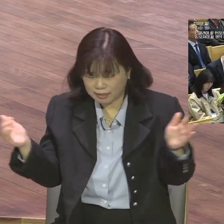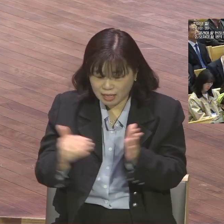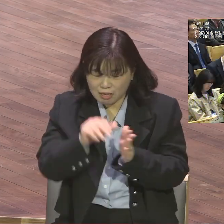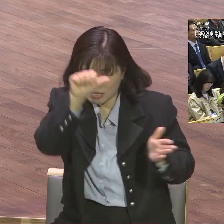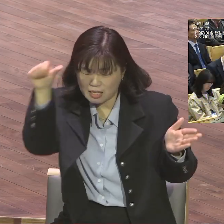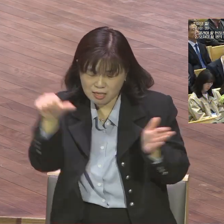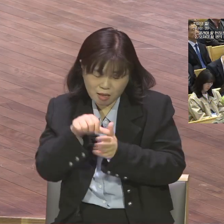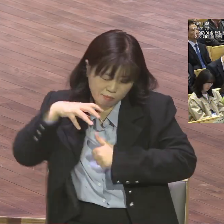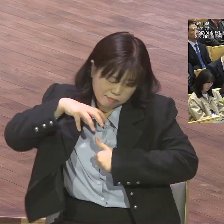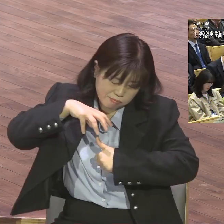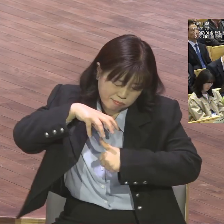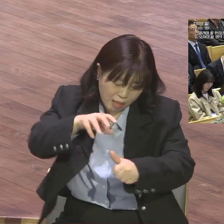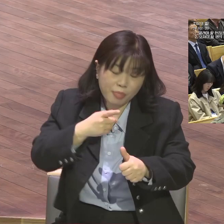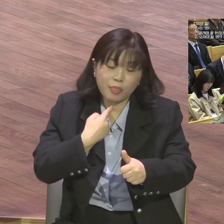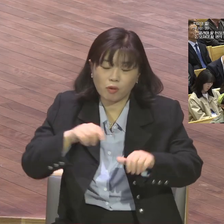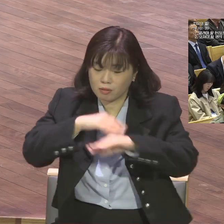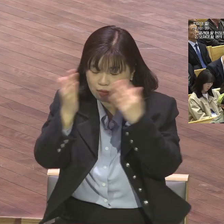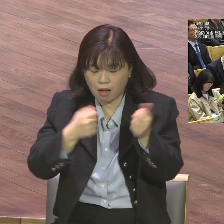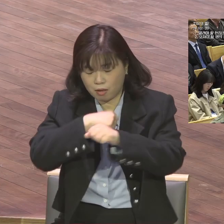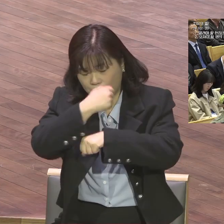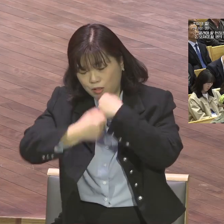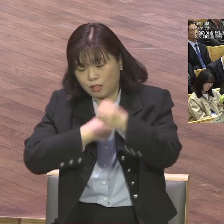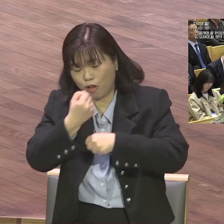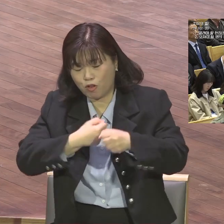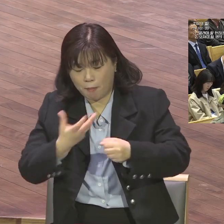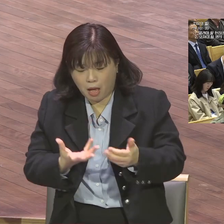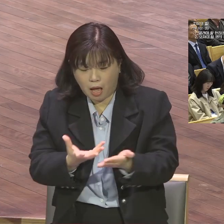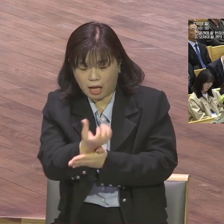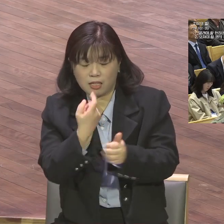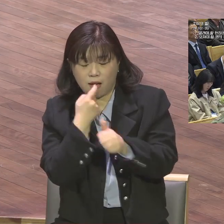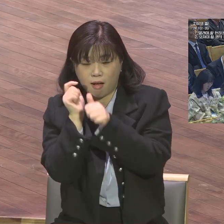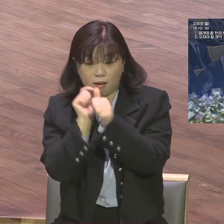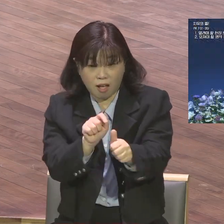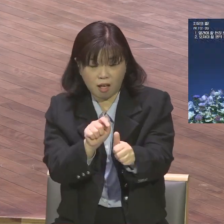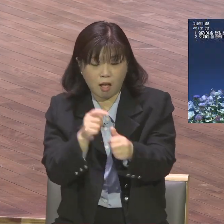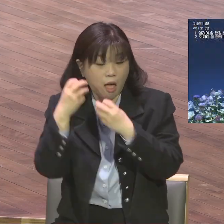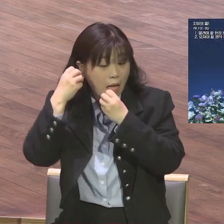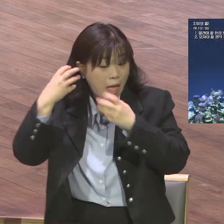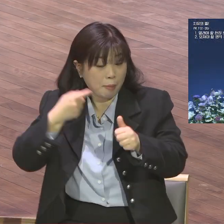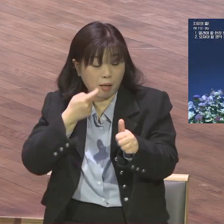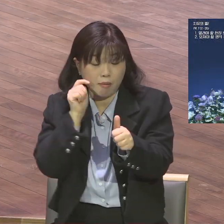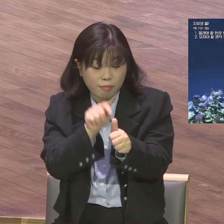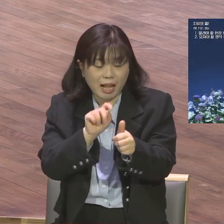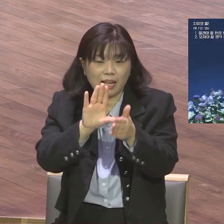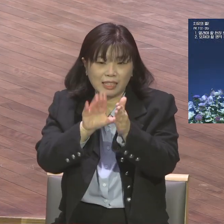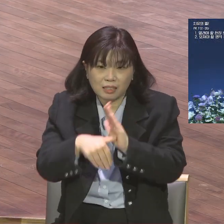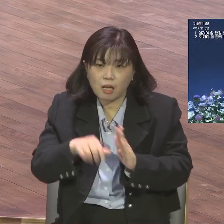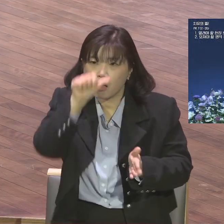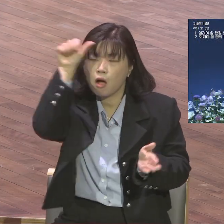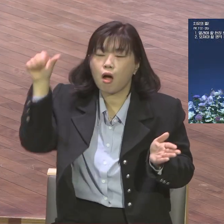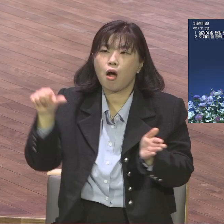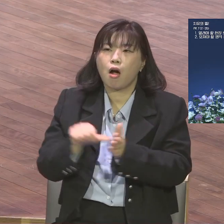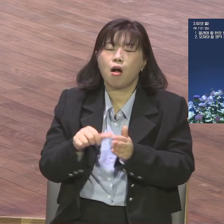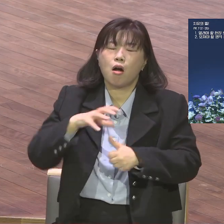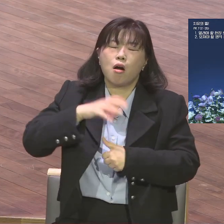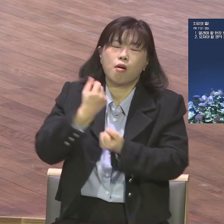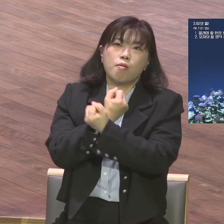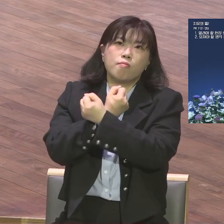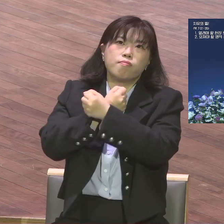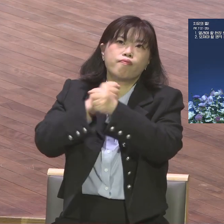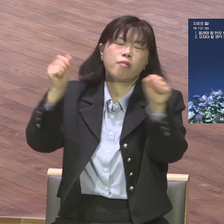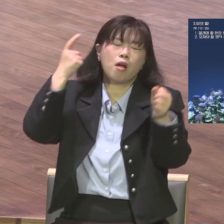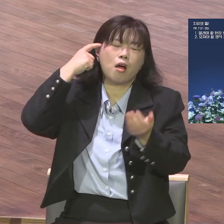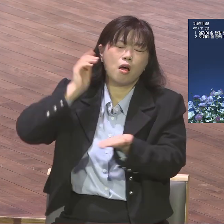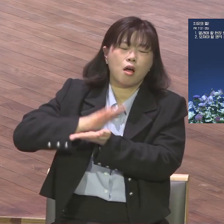이 치유 메시지죠. 치유 메시지. 이걸 선포하셨습니다. 예수님께서 이 말씀을